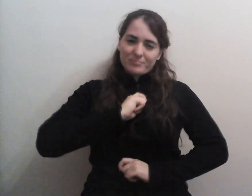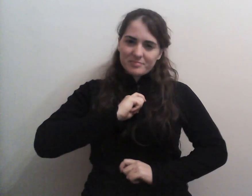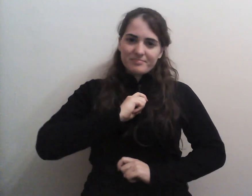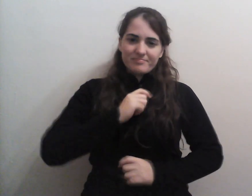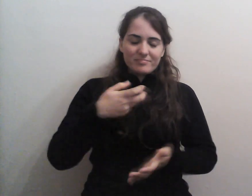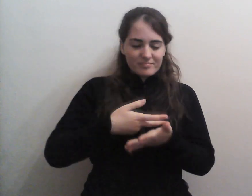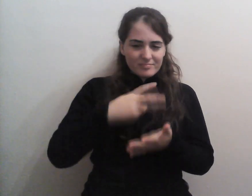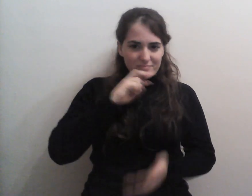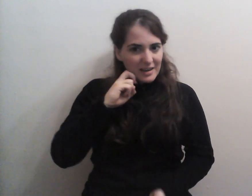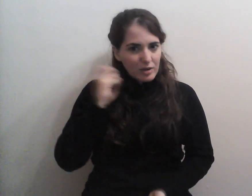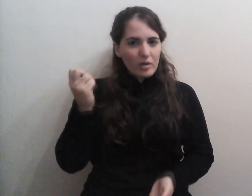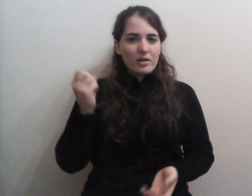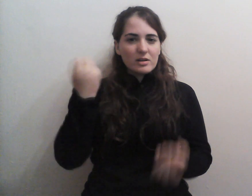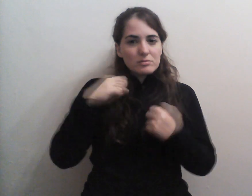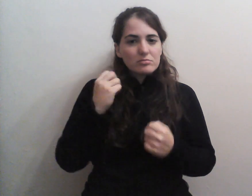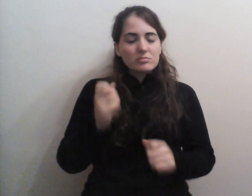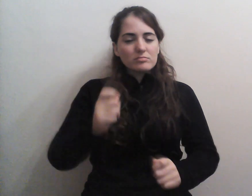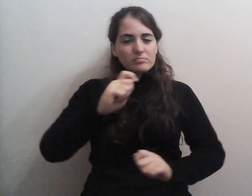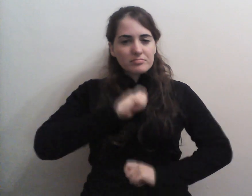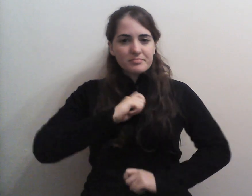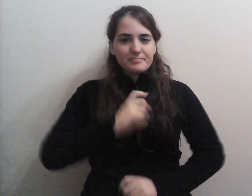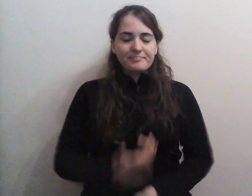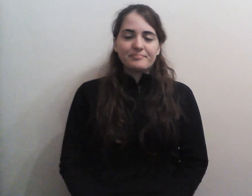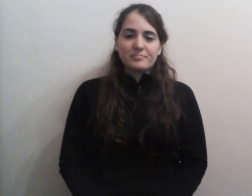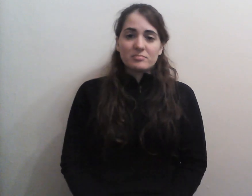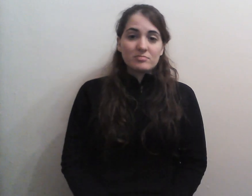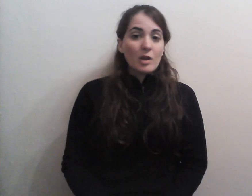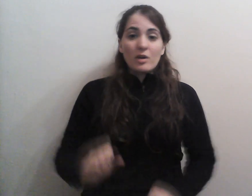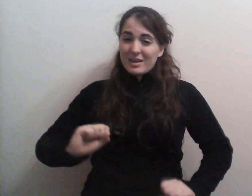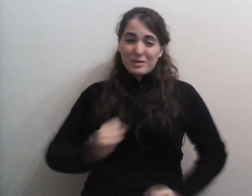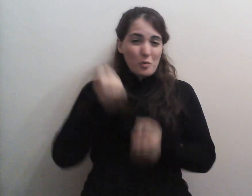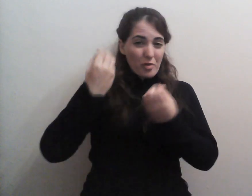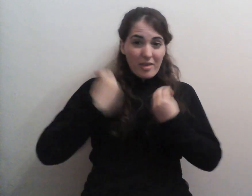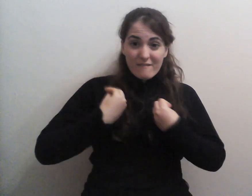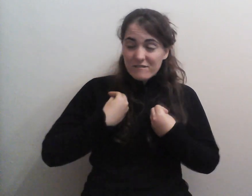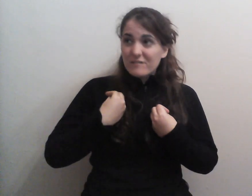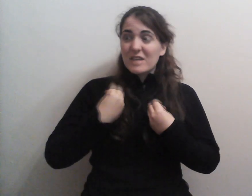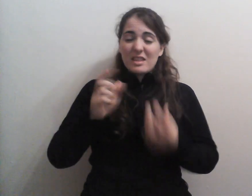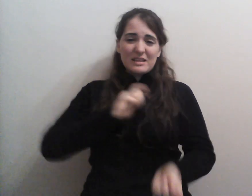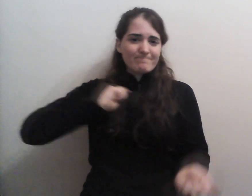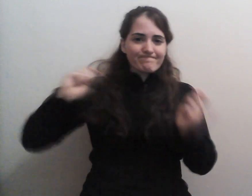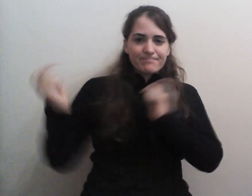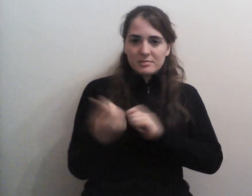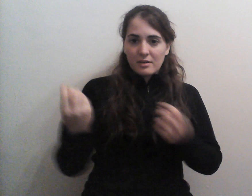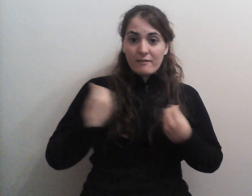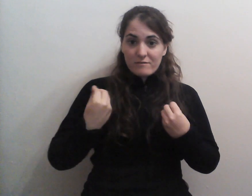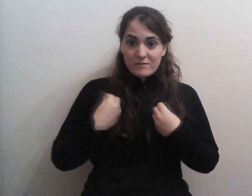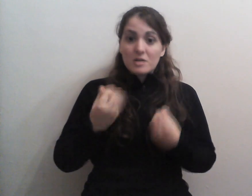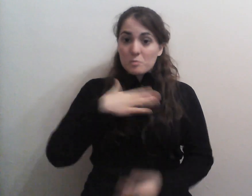registrados en la palabra en el pasado, pueden transformar y revolucionar nuestro presente. Vamos a enfocarnos entonces en este aspecto de